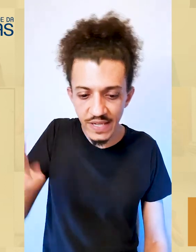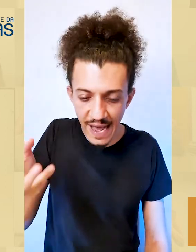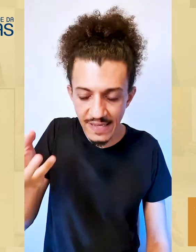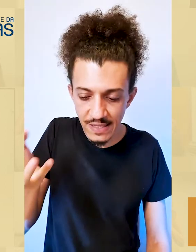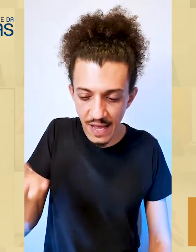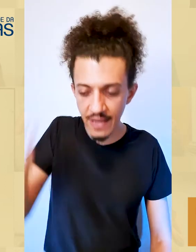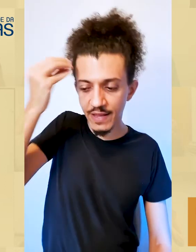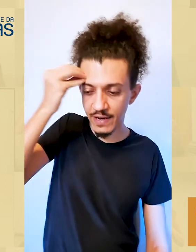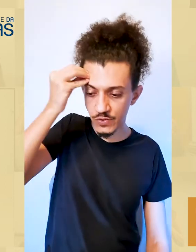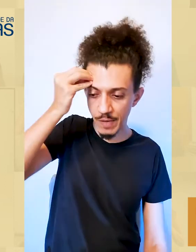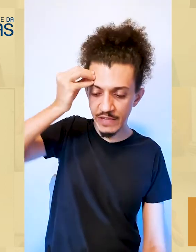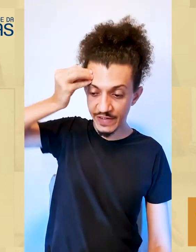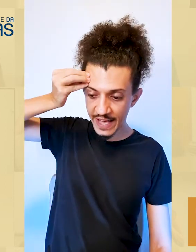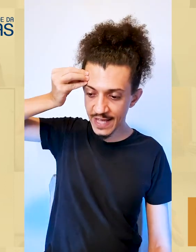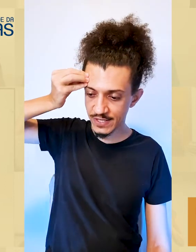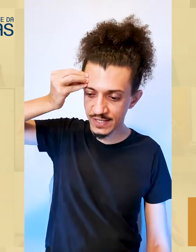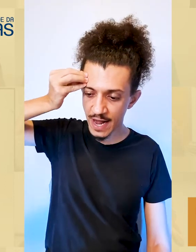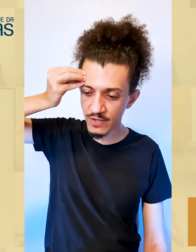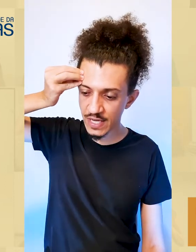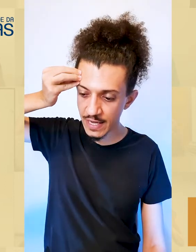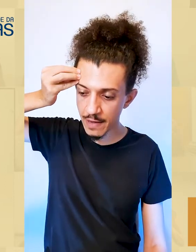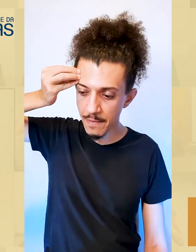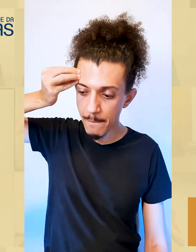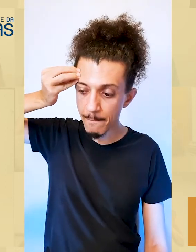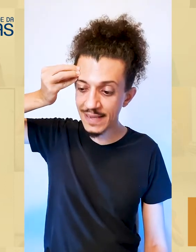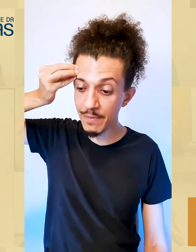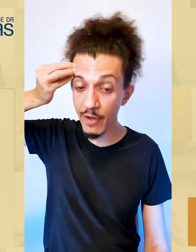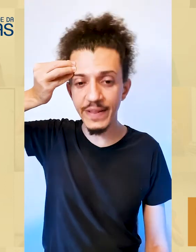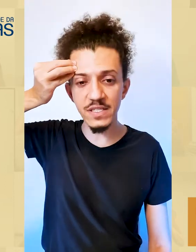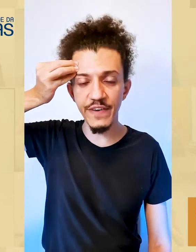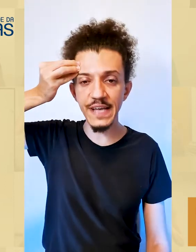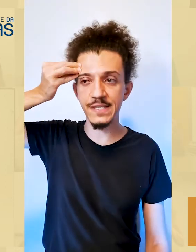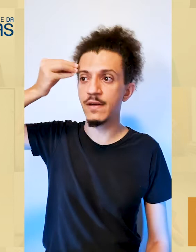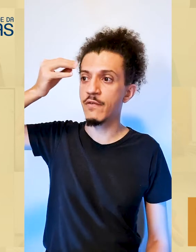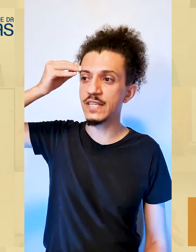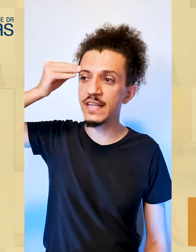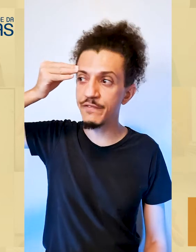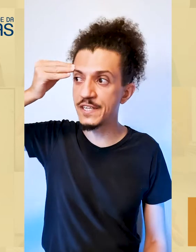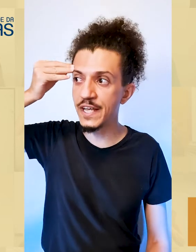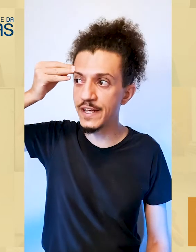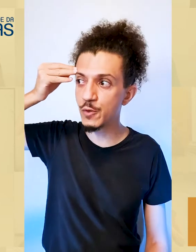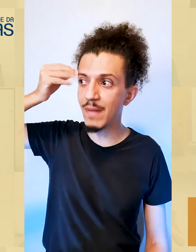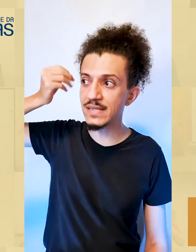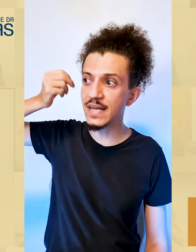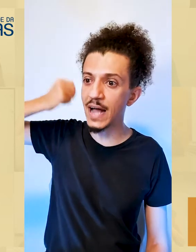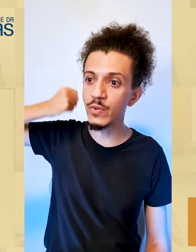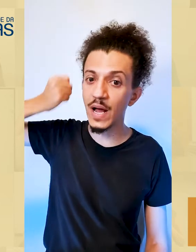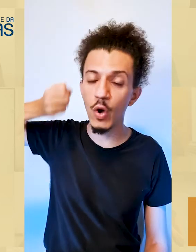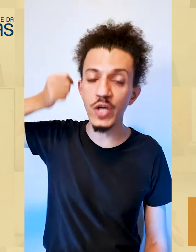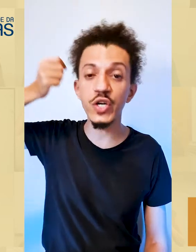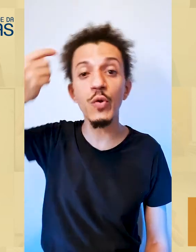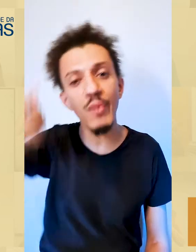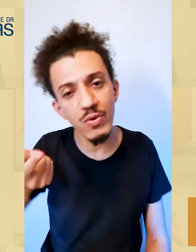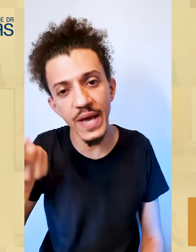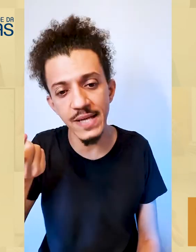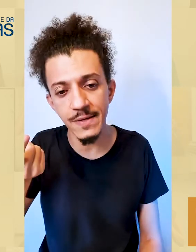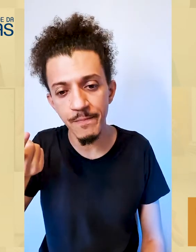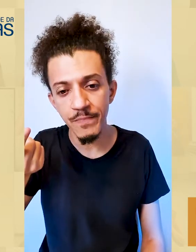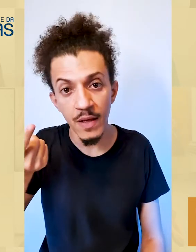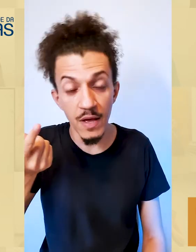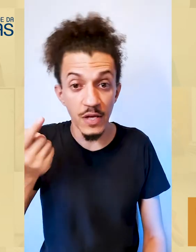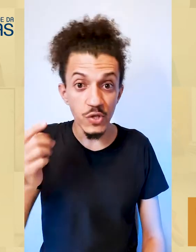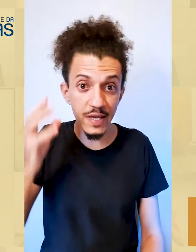os sinais entrem na sua mente, fiquem registrados ali, mas na maioria das vezes você tenta fazer isso baseado na lógica do